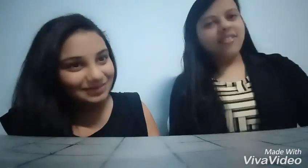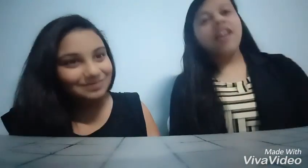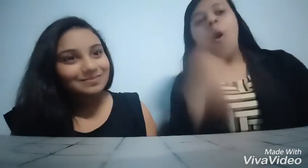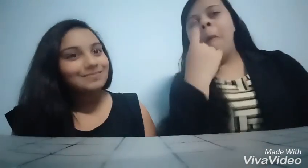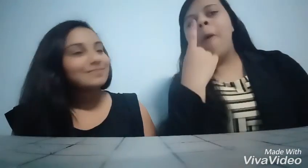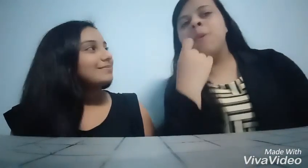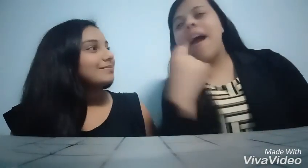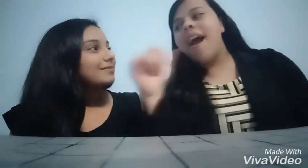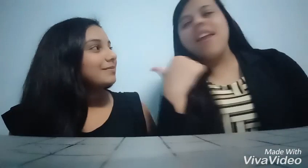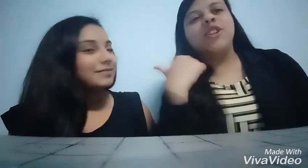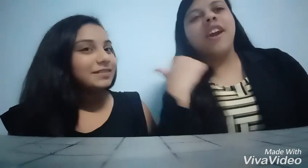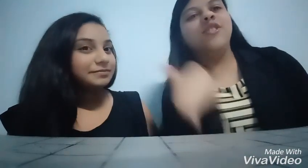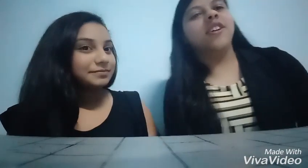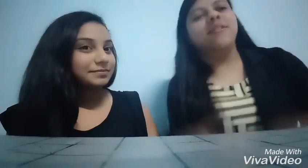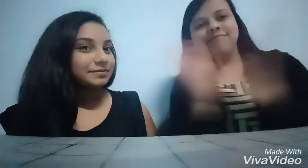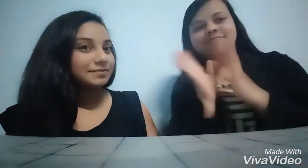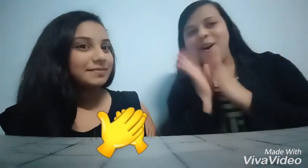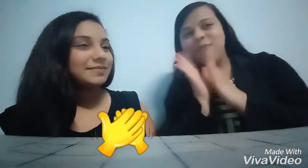O ponto pra ela, gente.